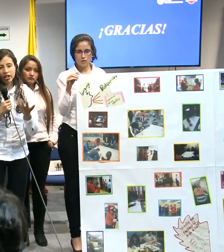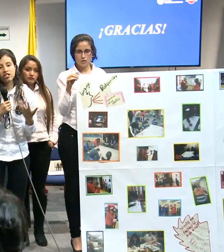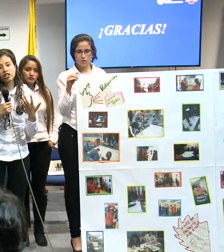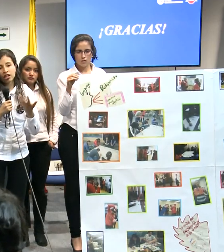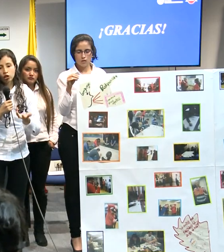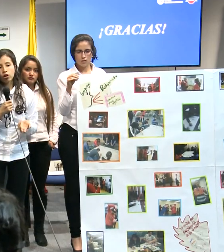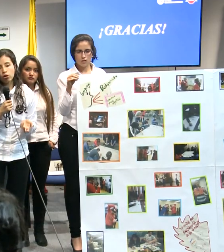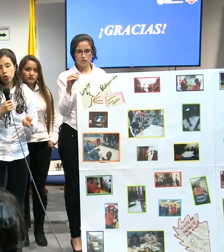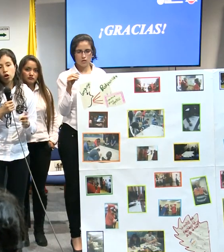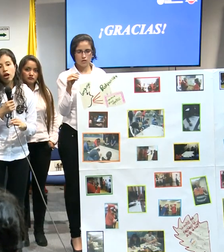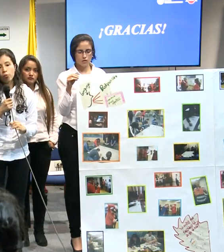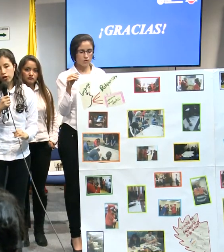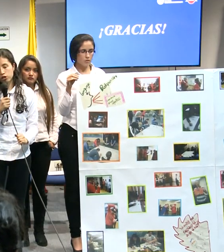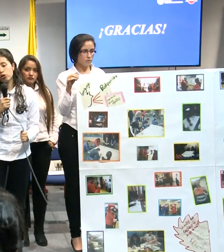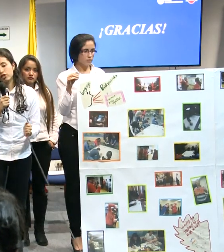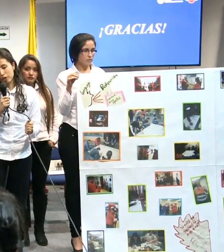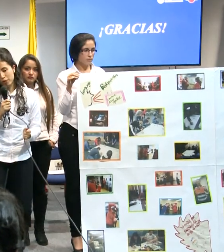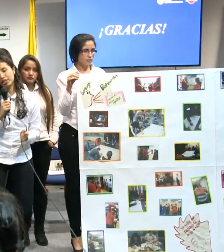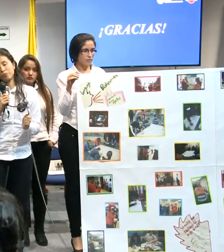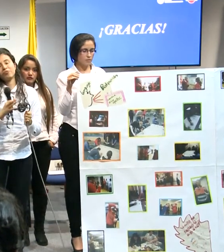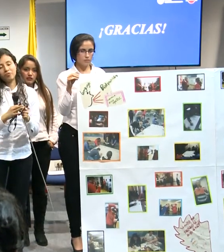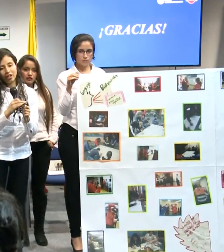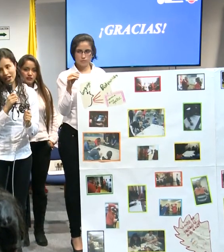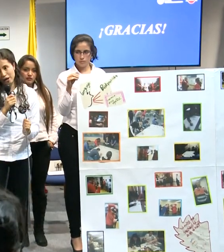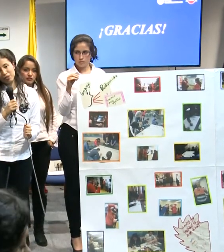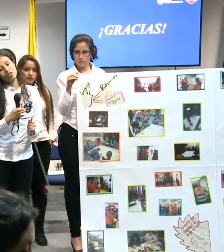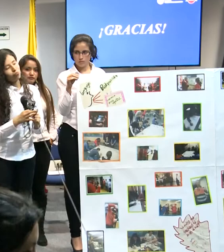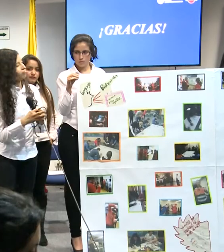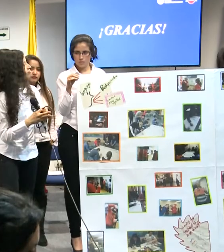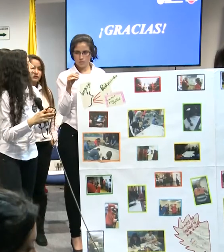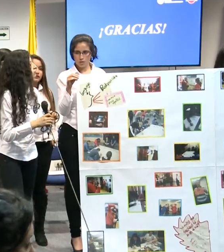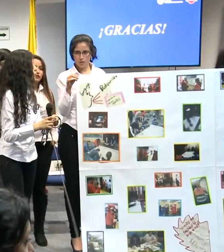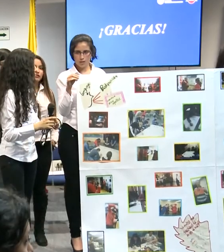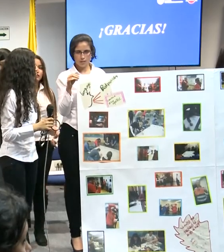de comunicarse e interactuar con la población con discapacidad.